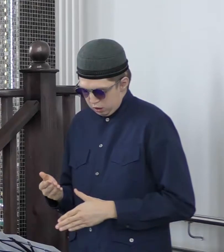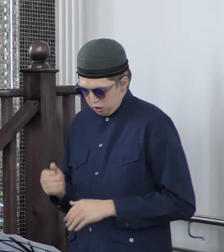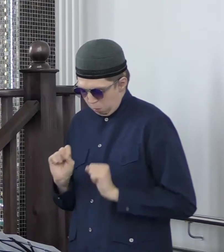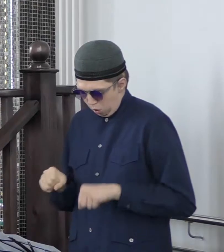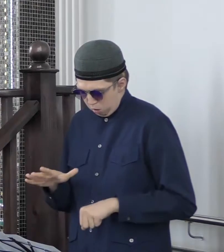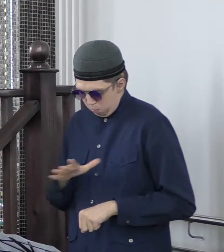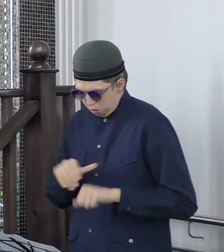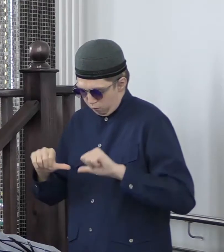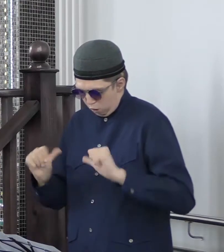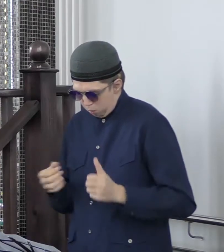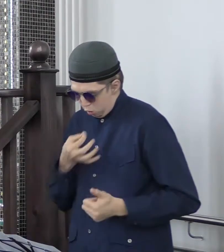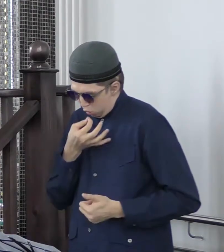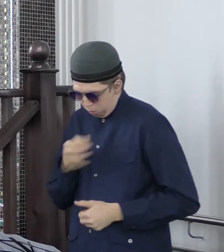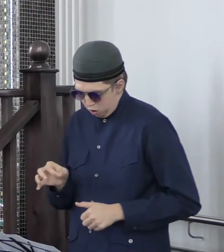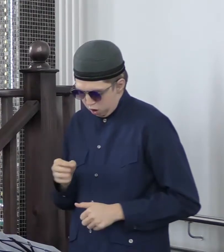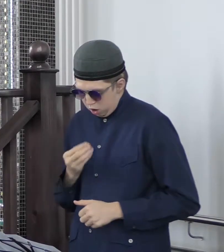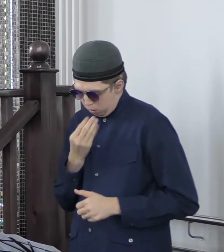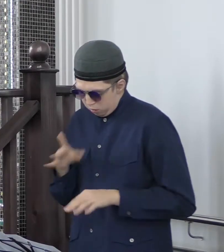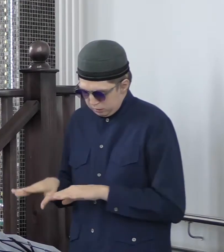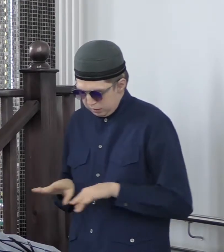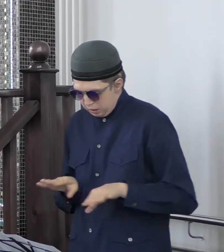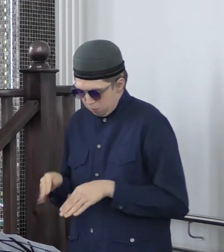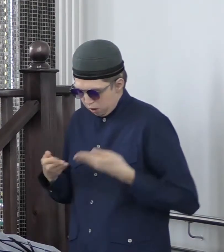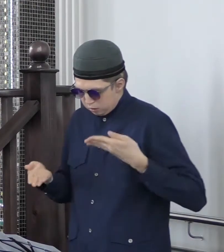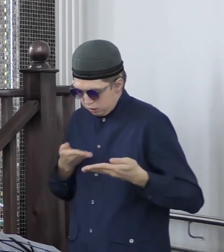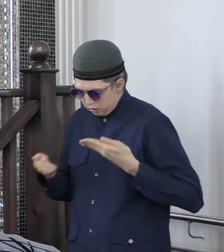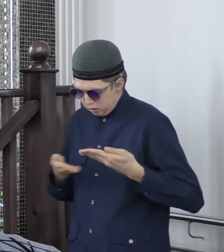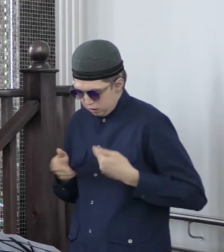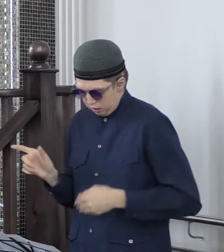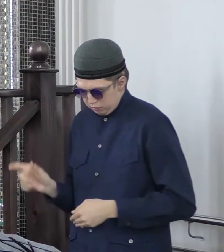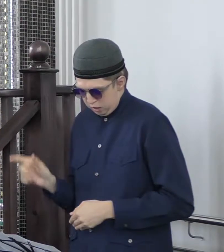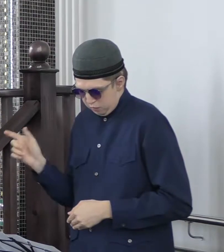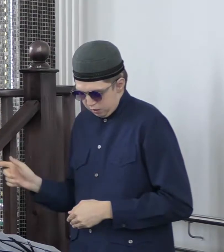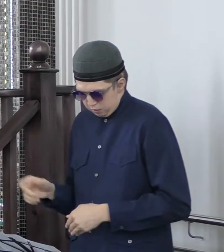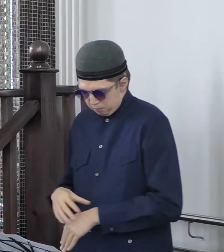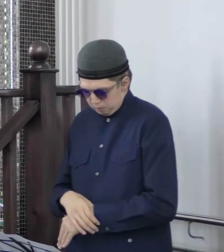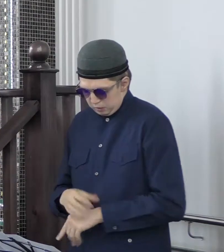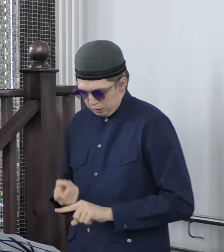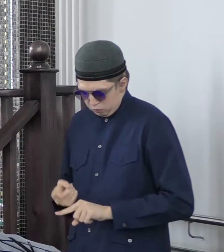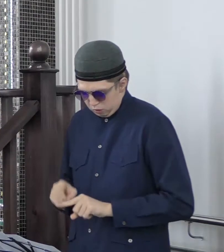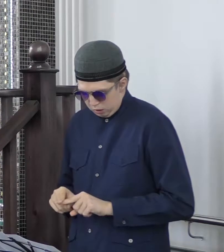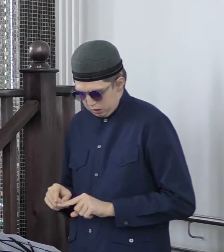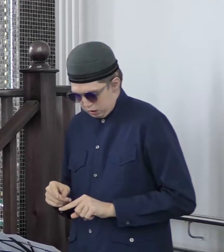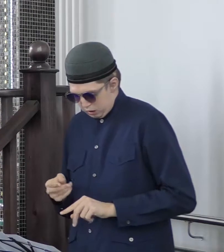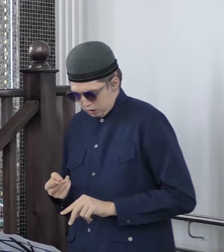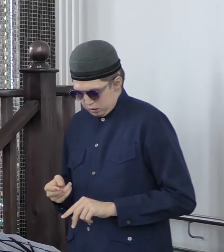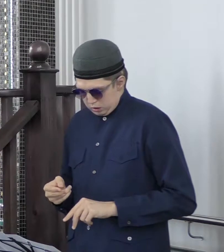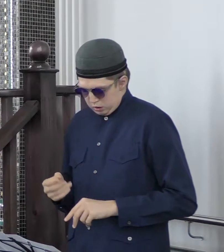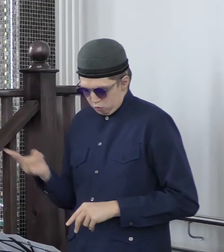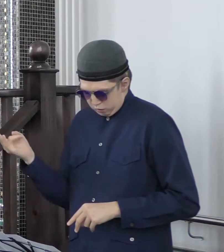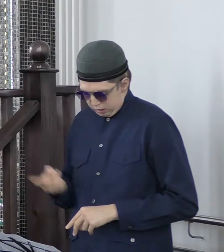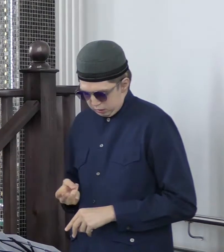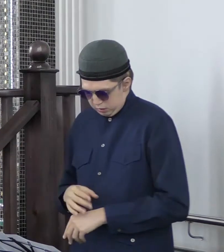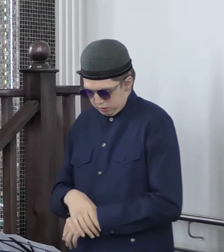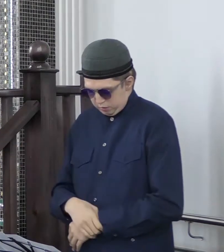«Аллах Тааля нам курмагас» «Иман китрэм амтадар» «Хам уля курмагас» «Улю ульмау безданна» «Йок»